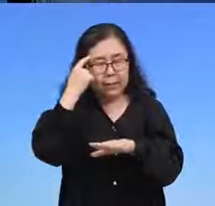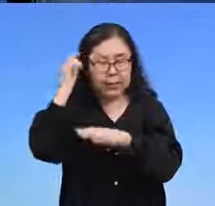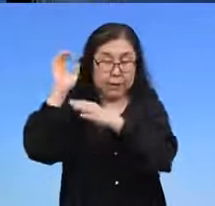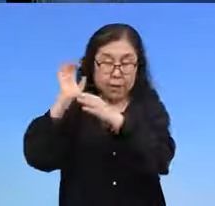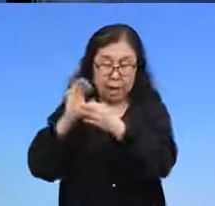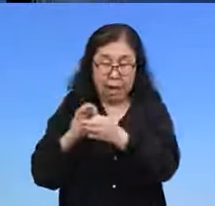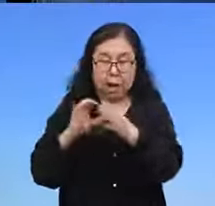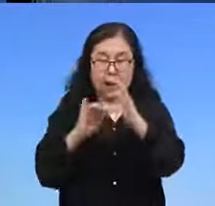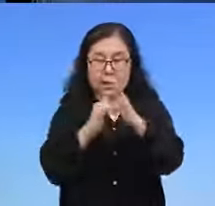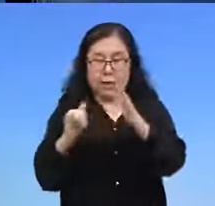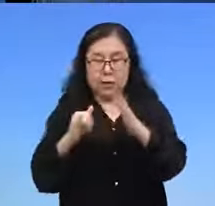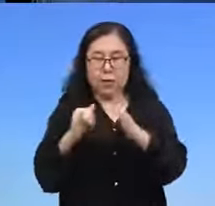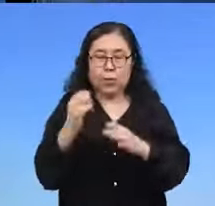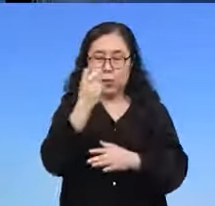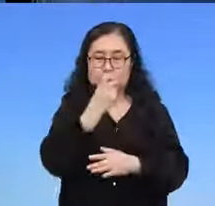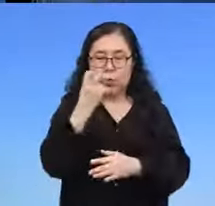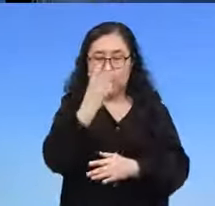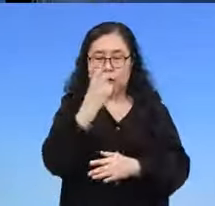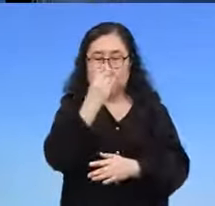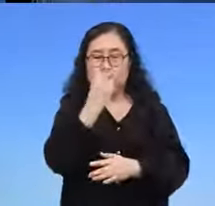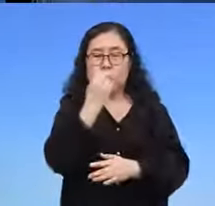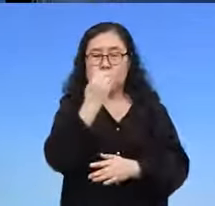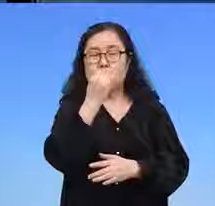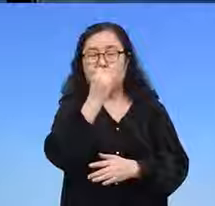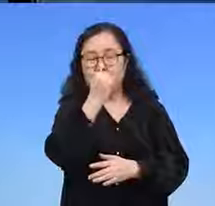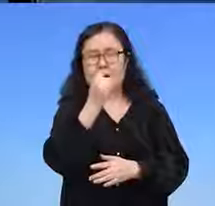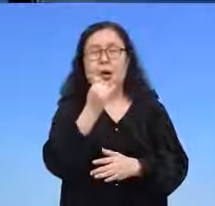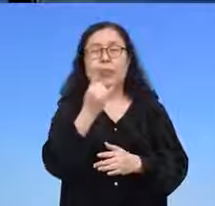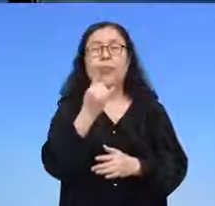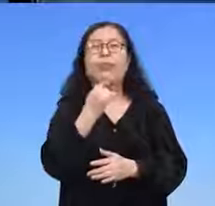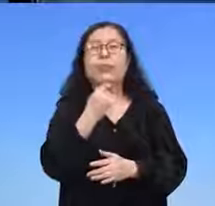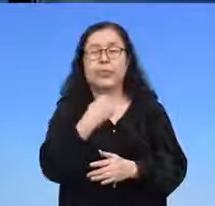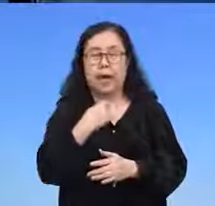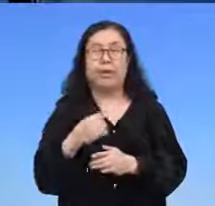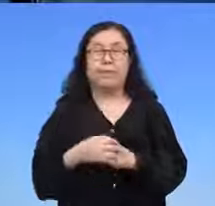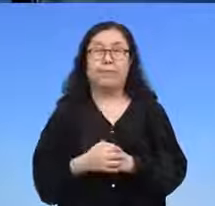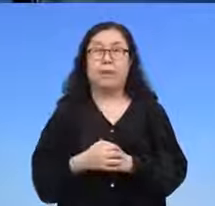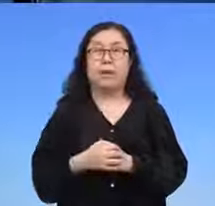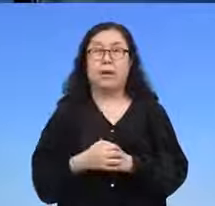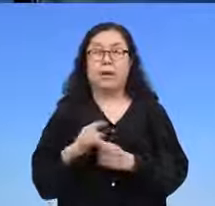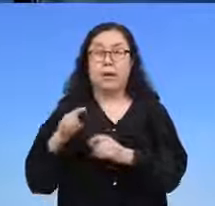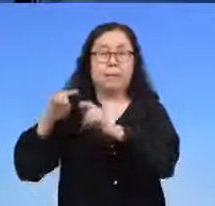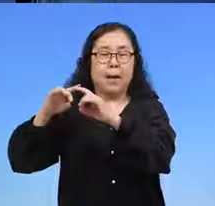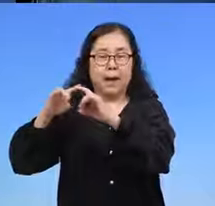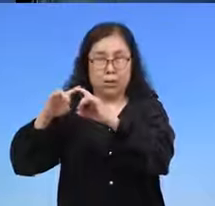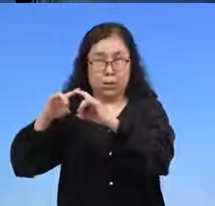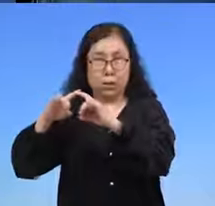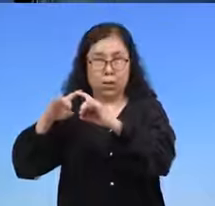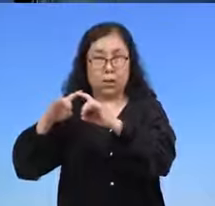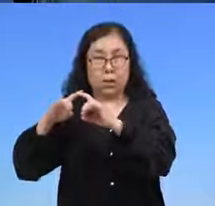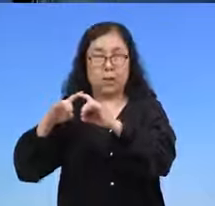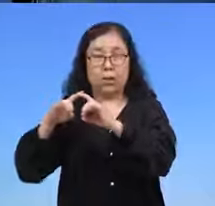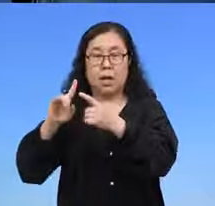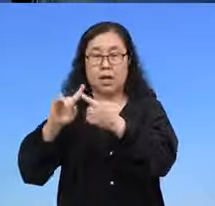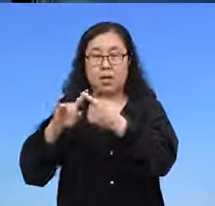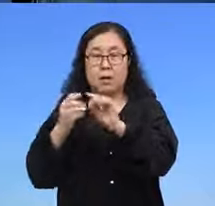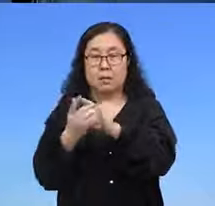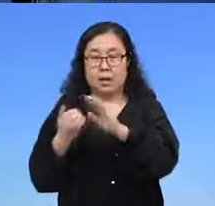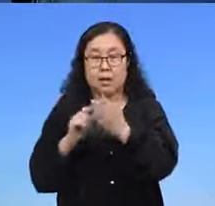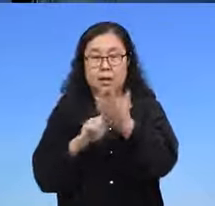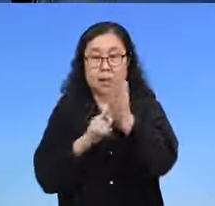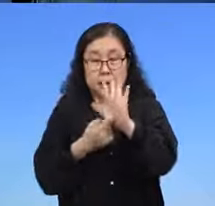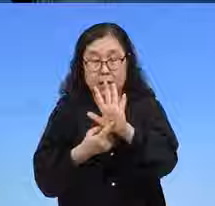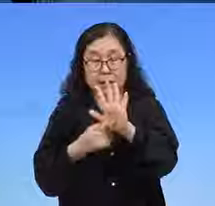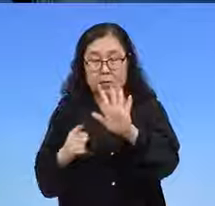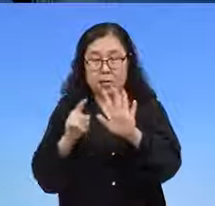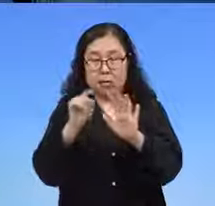되면서 가족을 지킬 수 있었다고 한다. 이제 이런 내용으로 방송이 된다는 건 예고한 거기에 저는